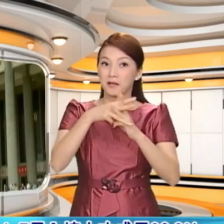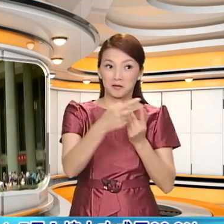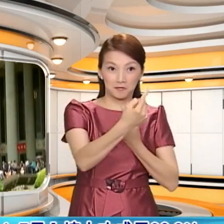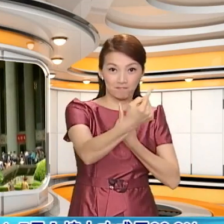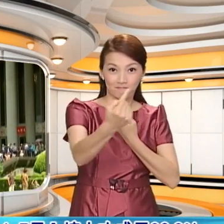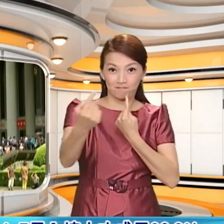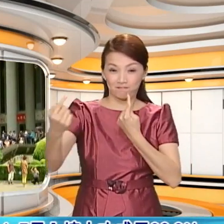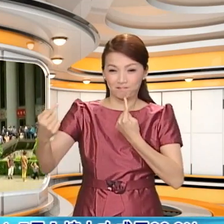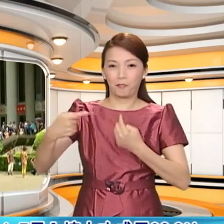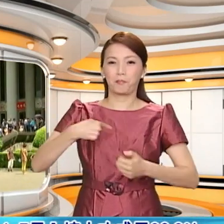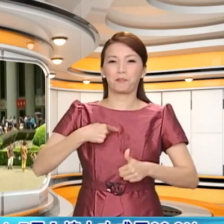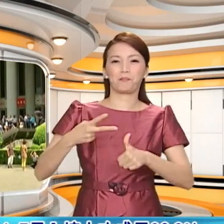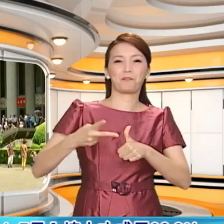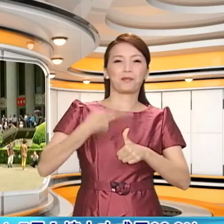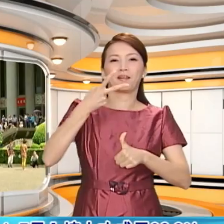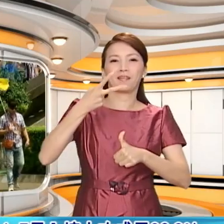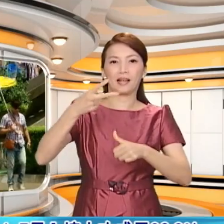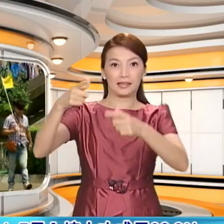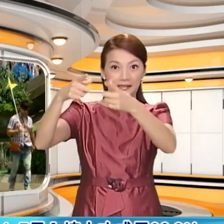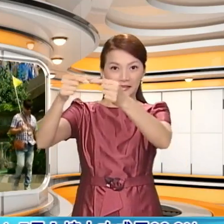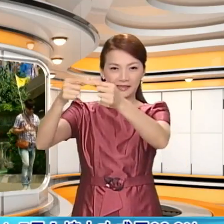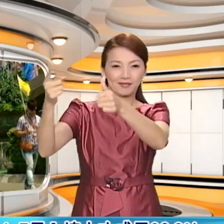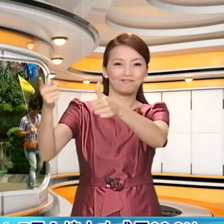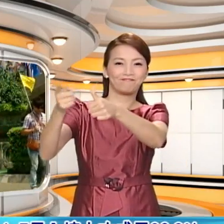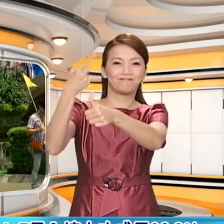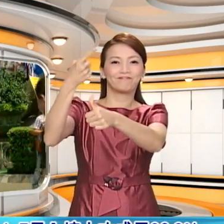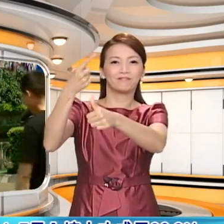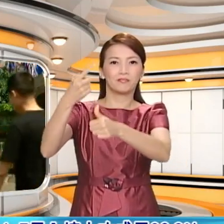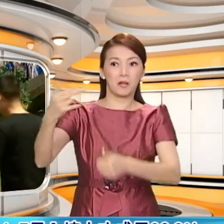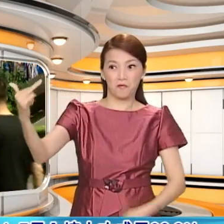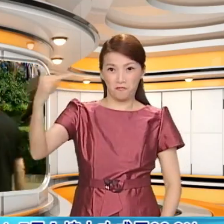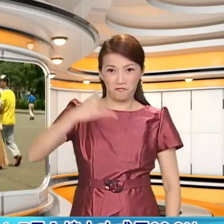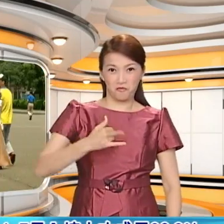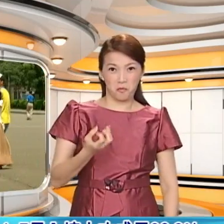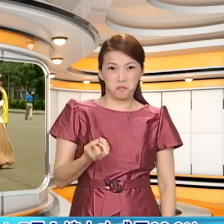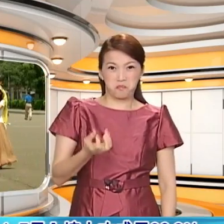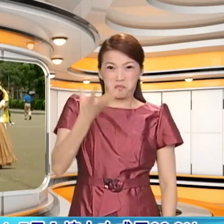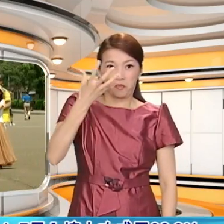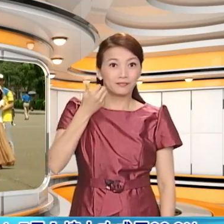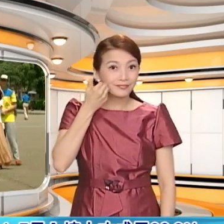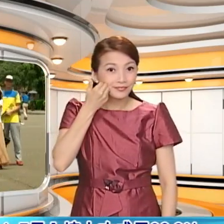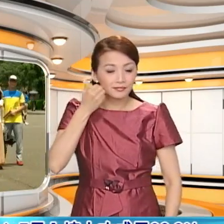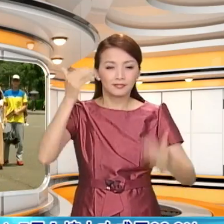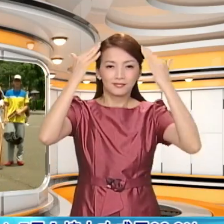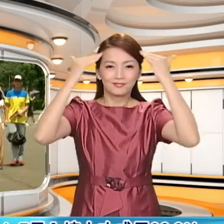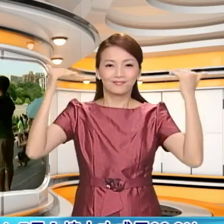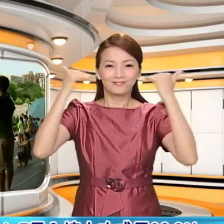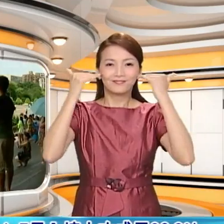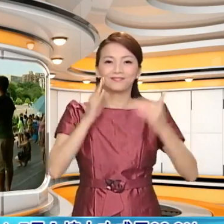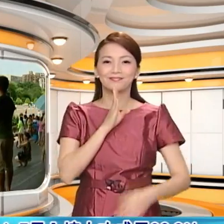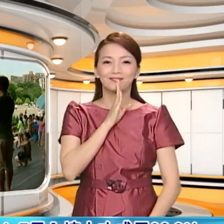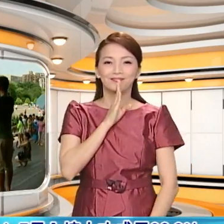本，排名亚洲第二，其中又是以来自韩国的旅客成长最多。